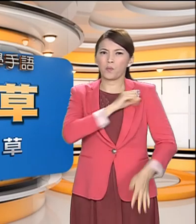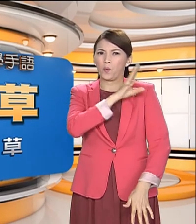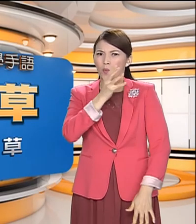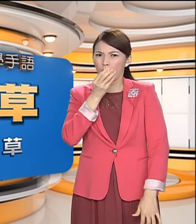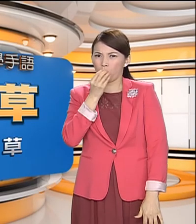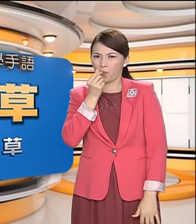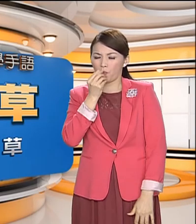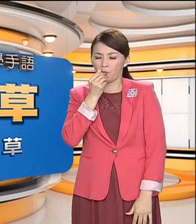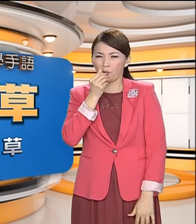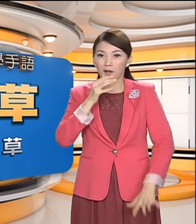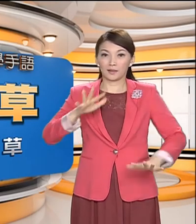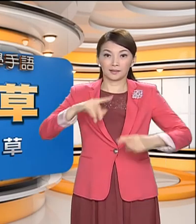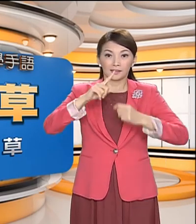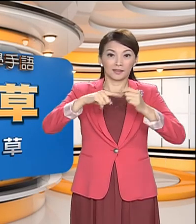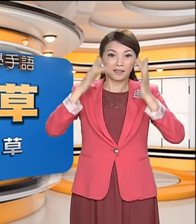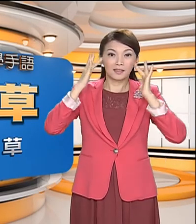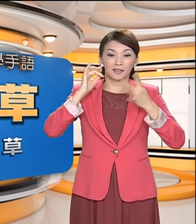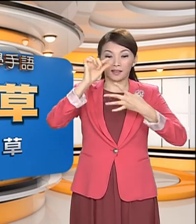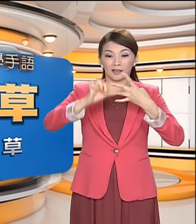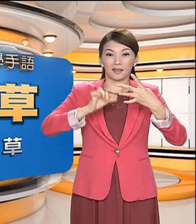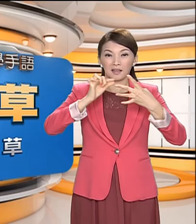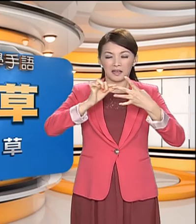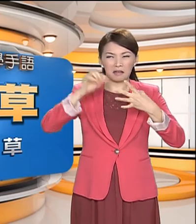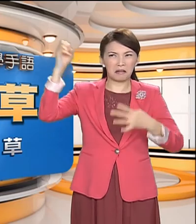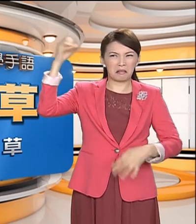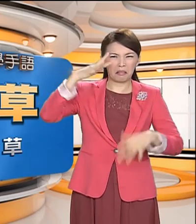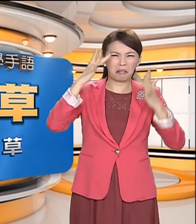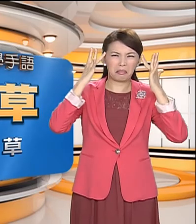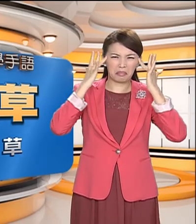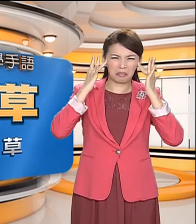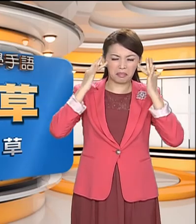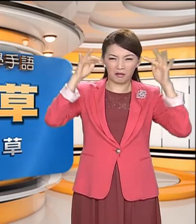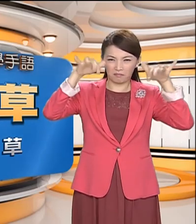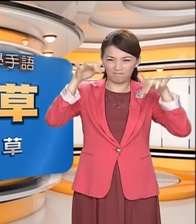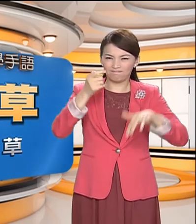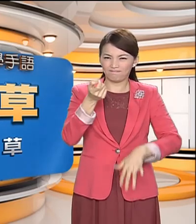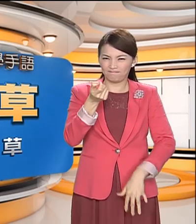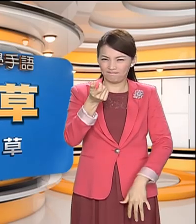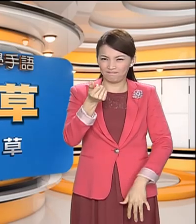束，今年夏天将会是炎热而少雨。